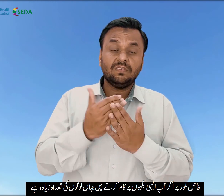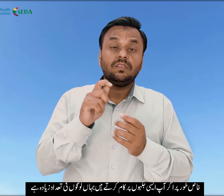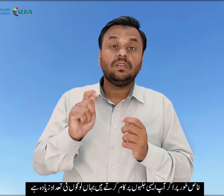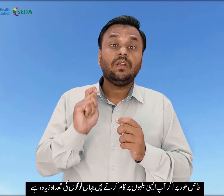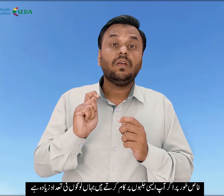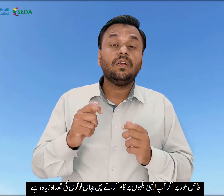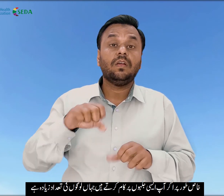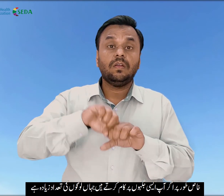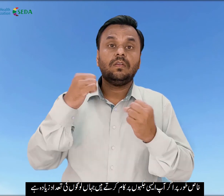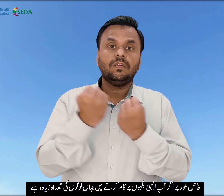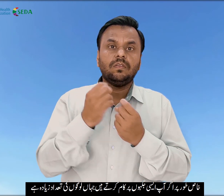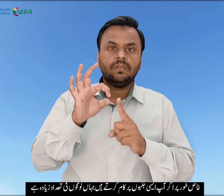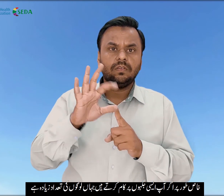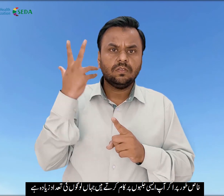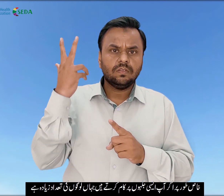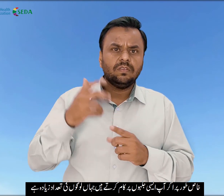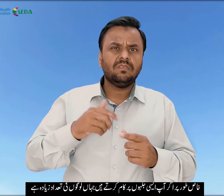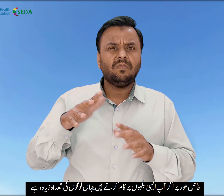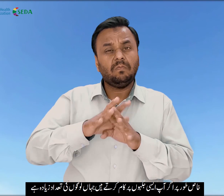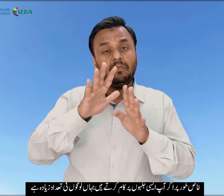ہیں جہاں لوگوں کی تعداد زیادہ ہے۔